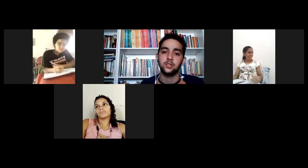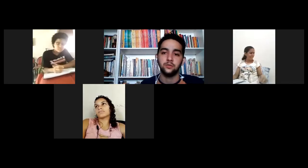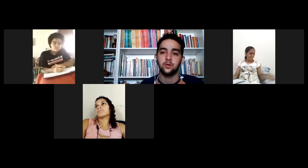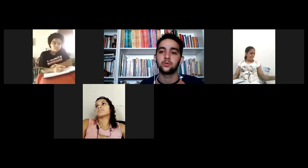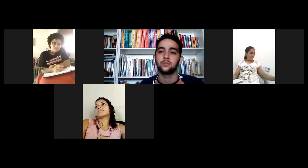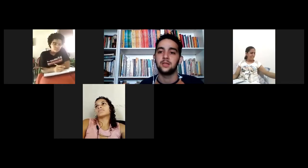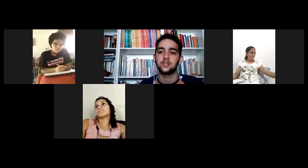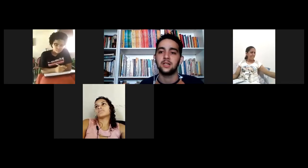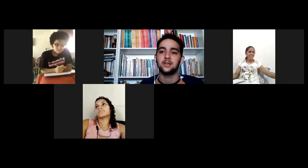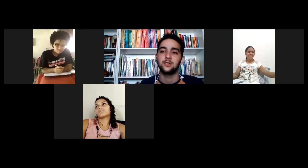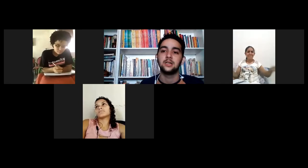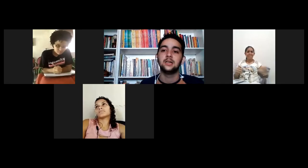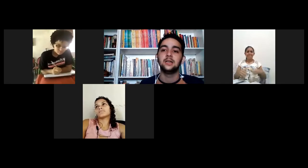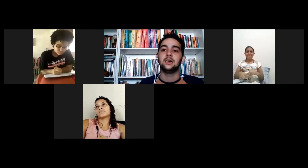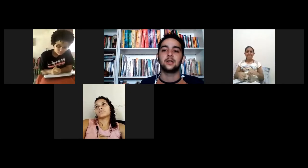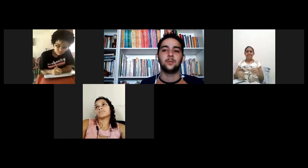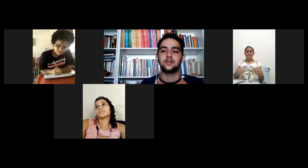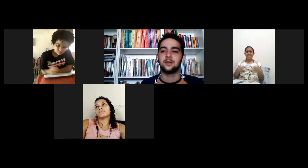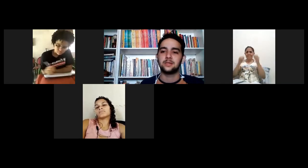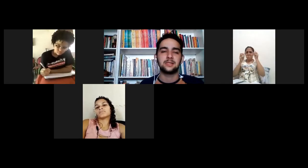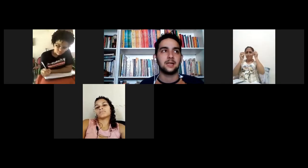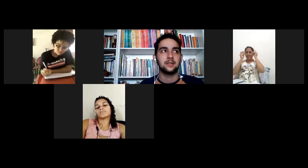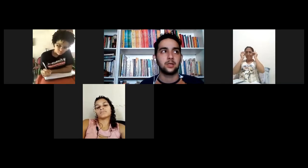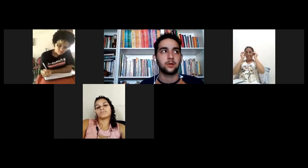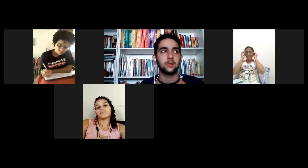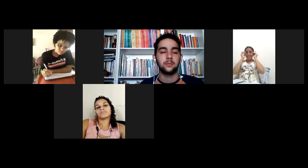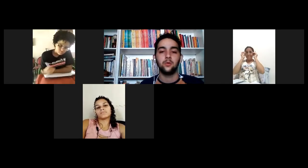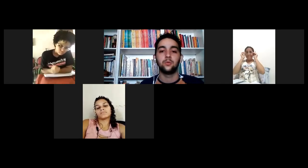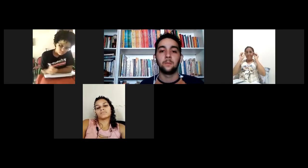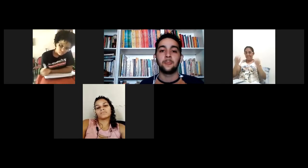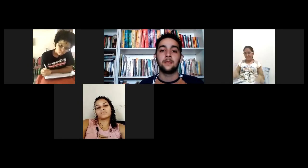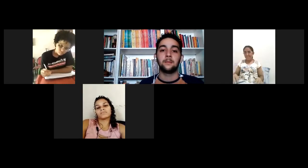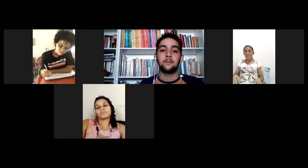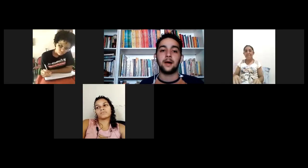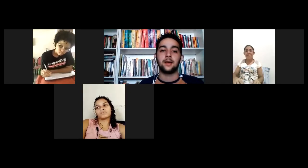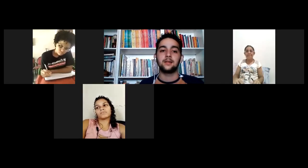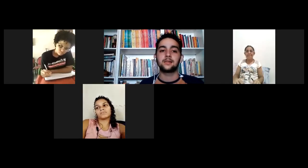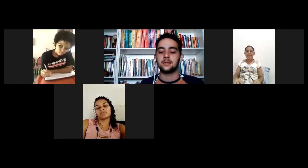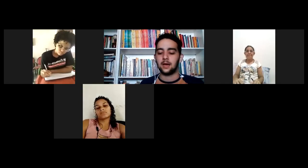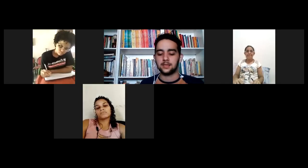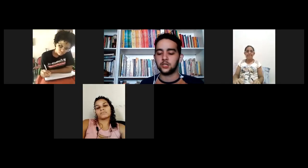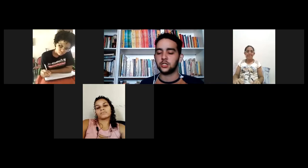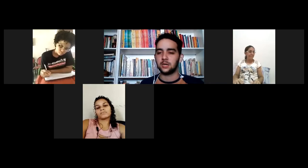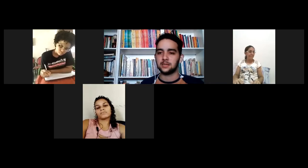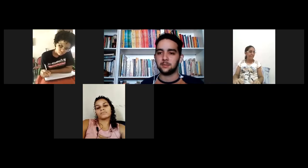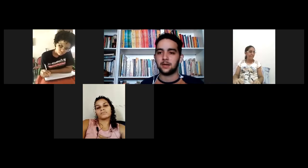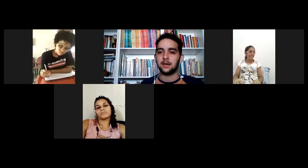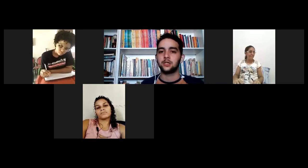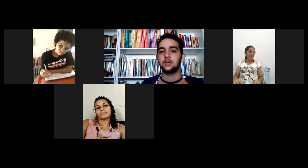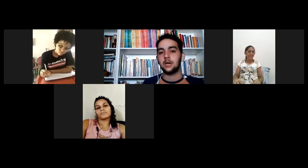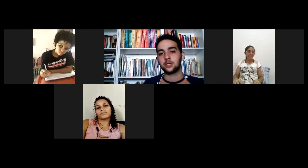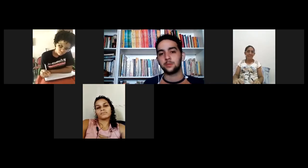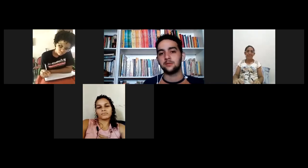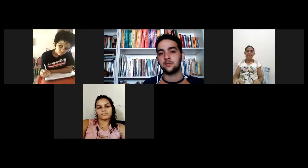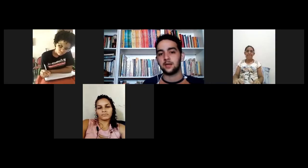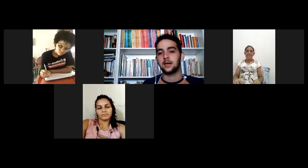sites que a gente viu sobre identidade. Então, pode ser pesquisado, não tem problema algum. Mas, assim que a gente terminar essa